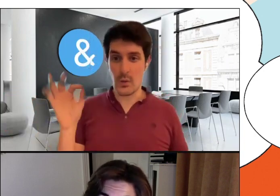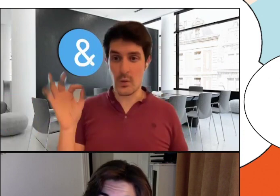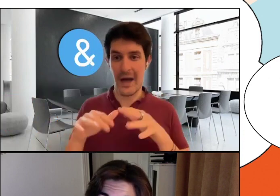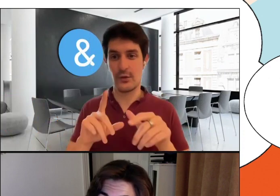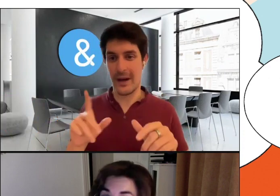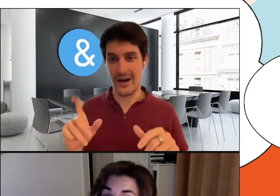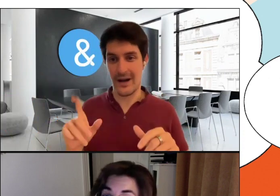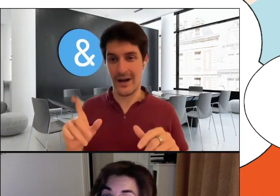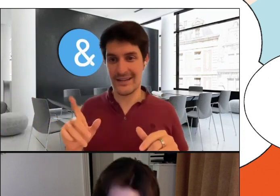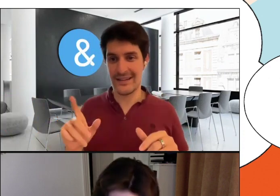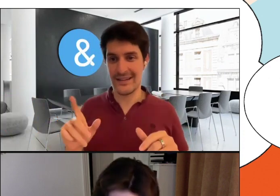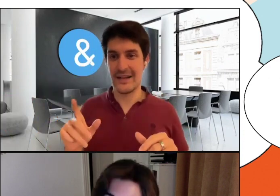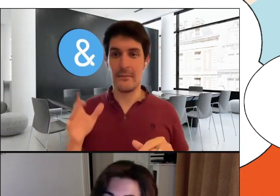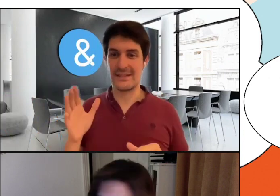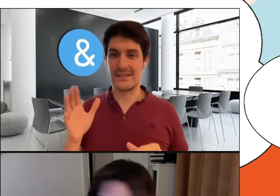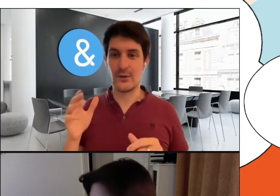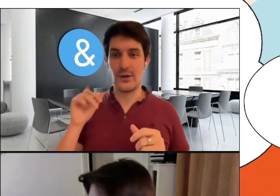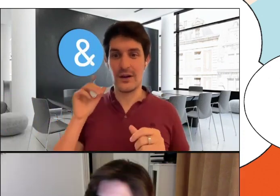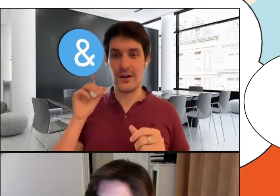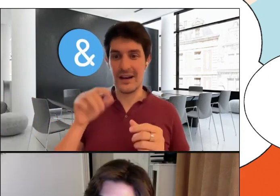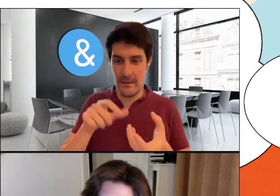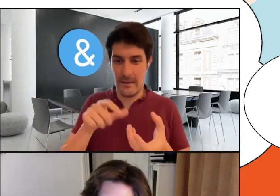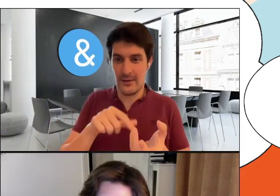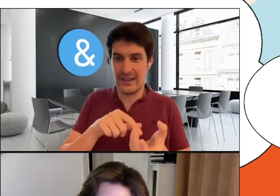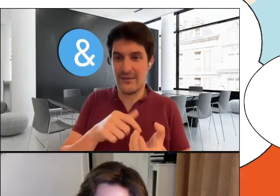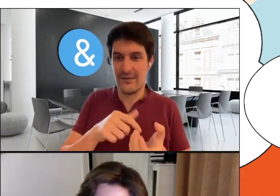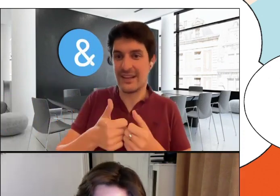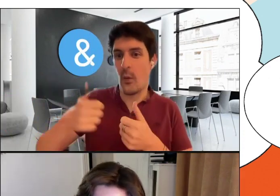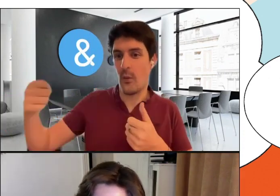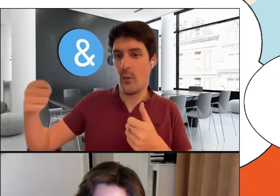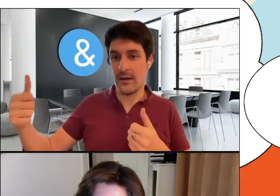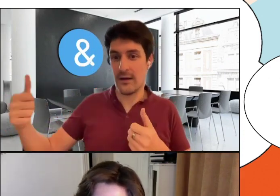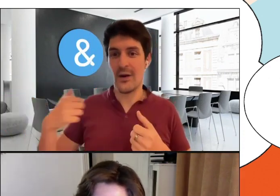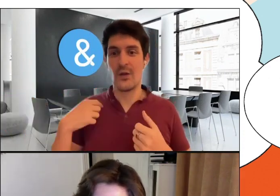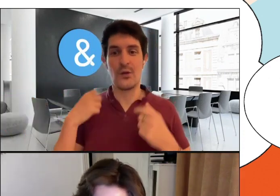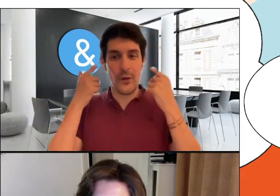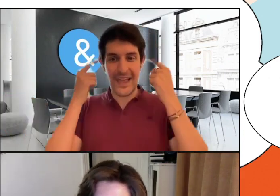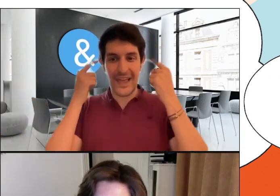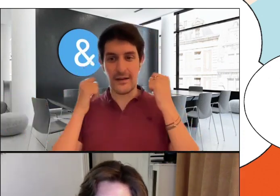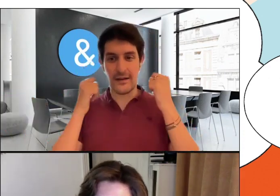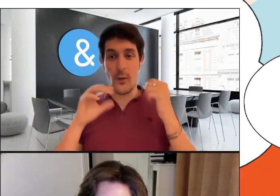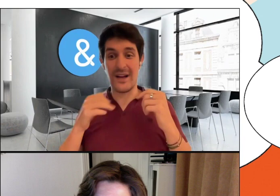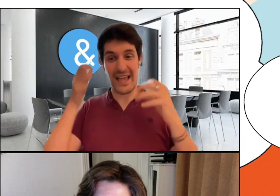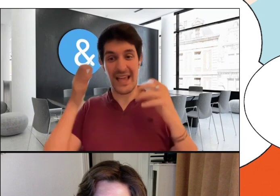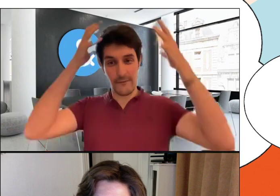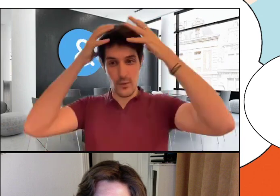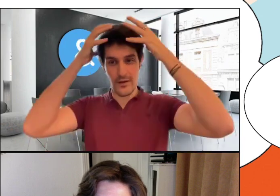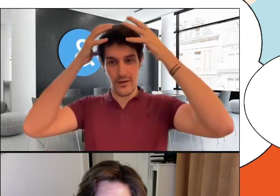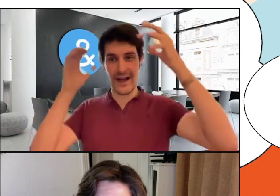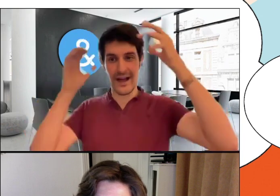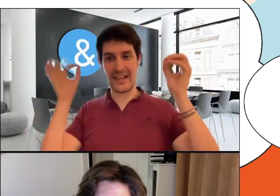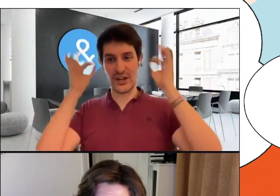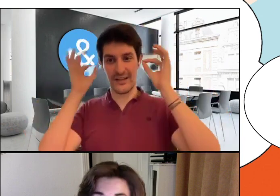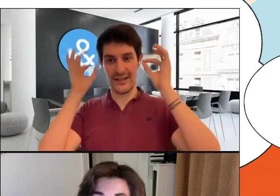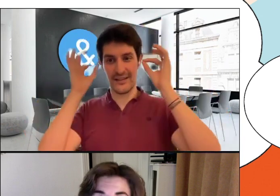marche pas. Parce que le téléphone est trop loin. Nos oreilles ont un cerveau